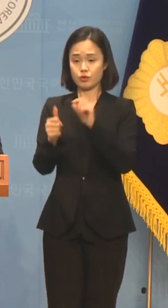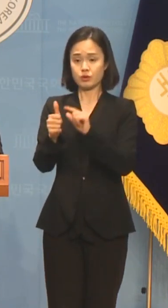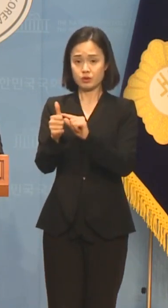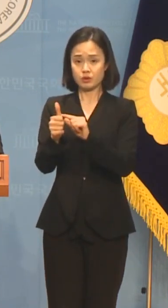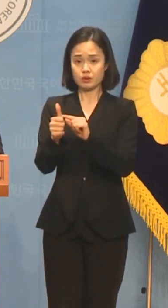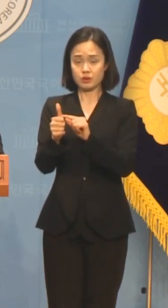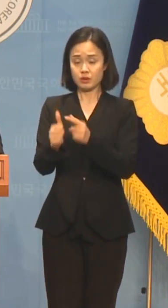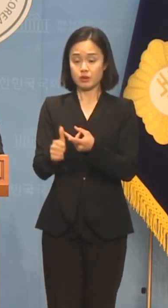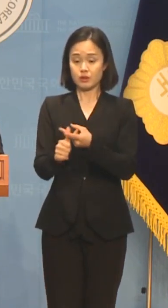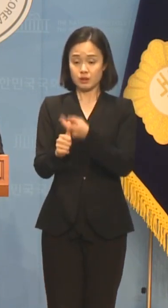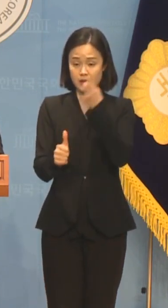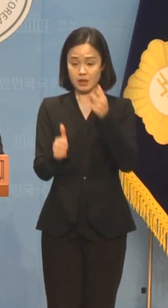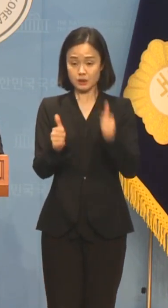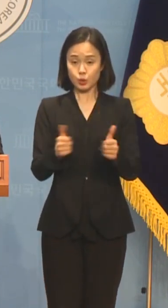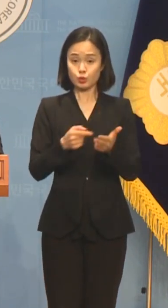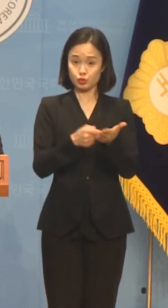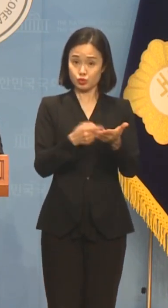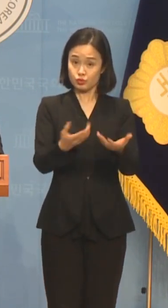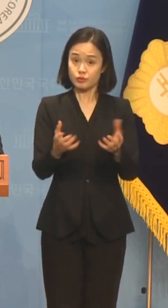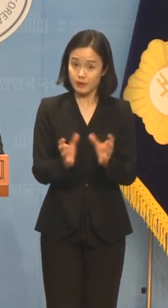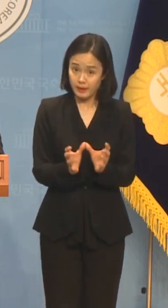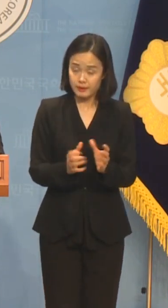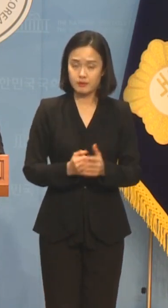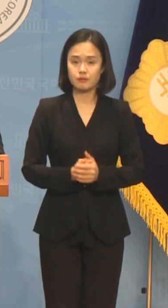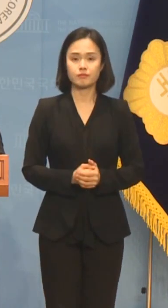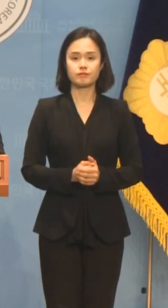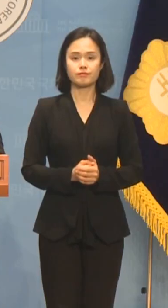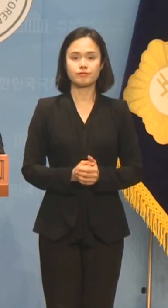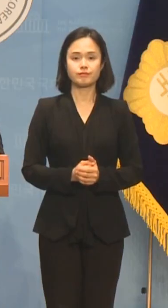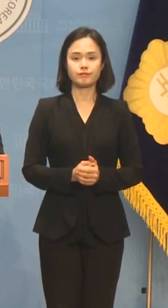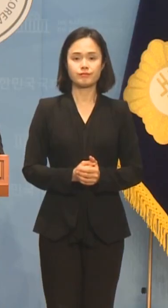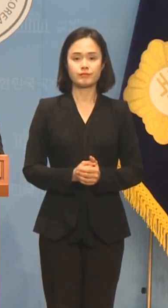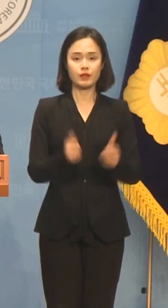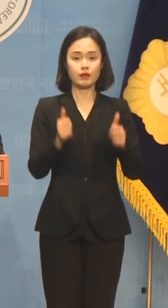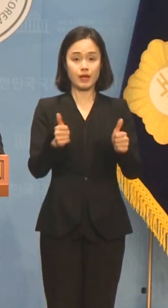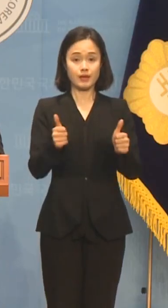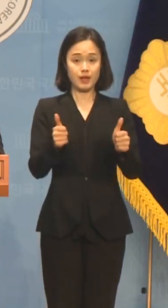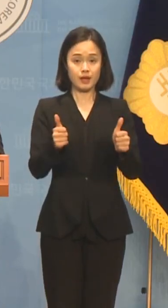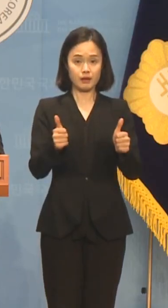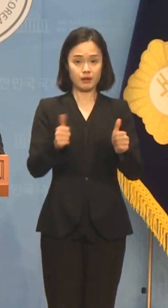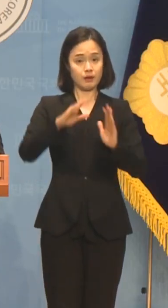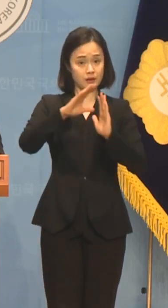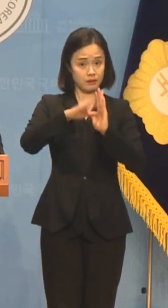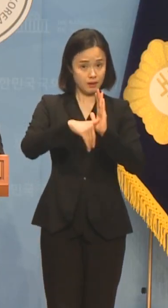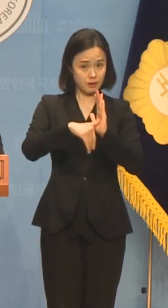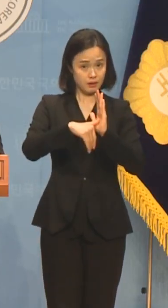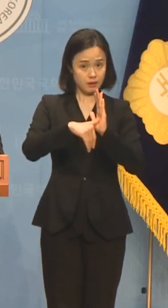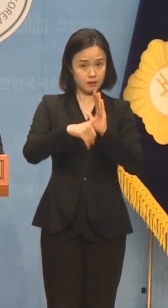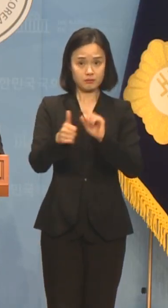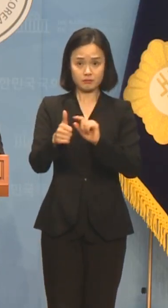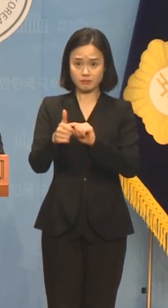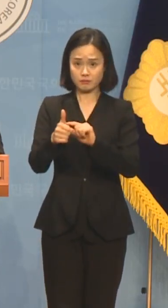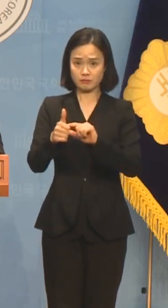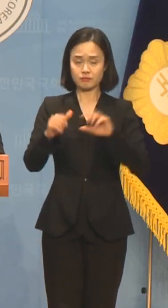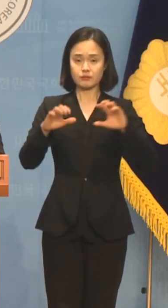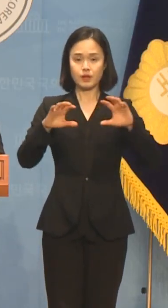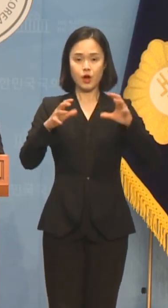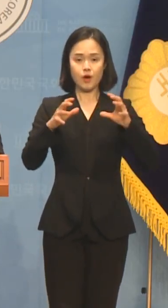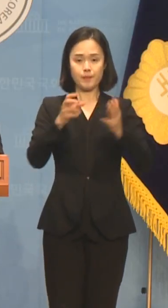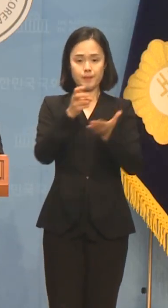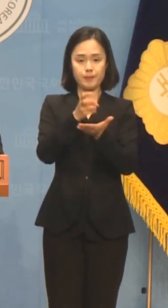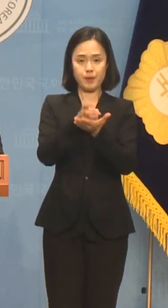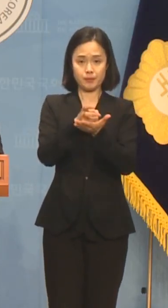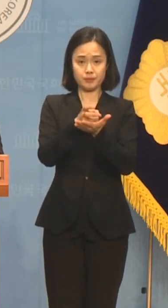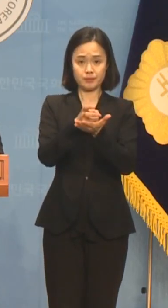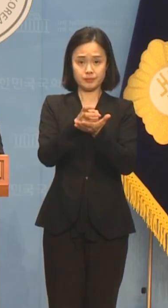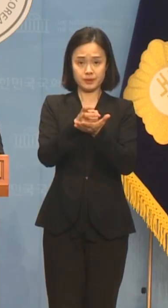소추인단은 헌재의 탄핵 심판에서 굳이 형법상 내란죄 혐의까지 따질 필요가